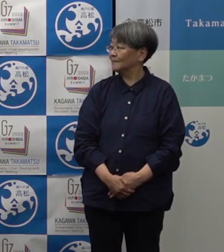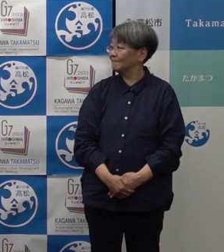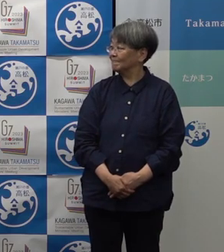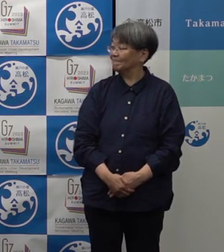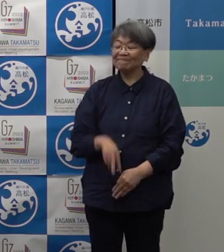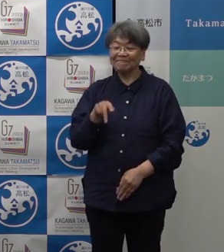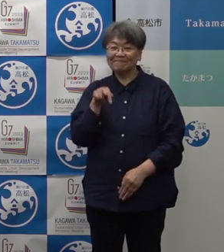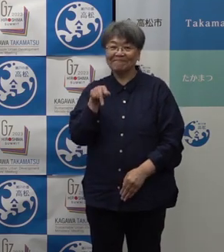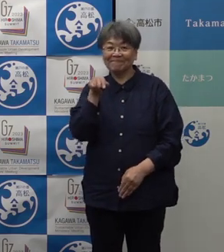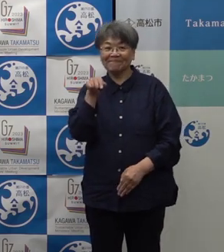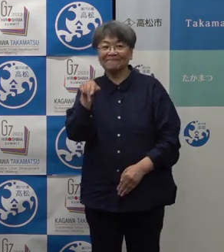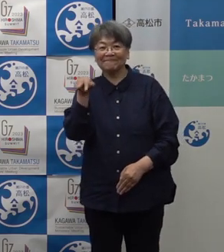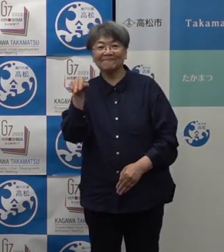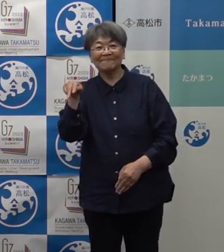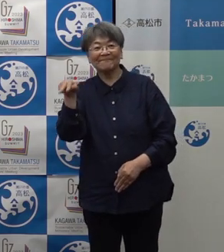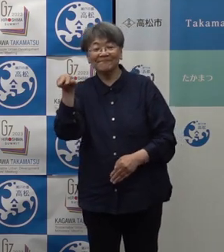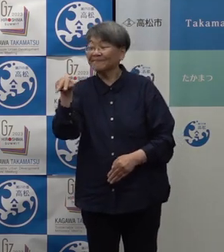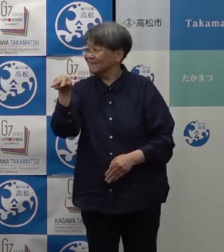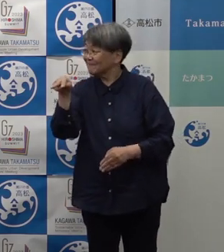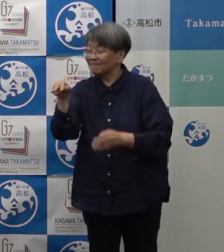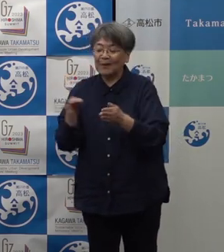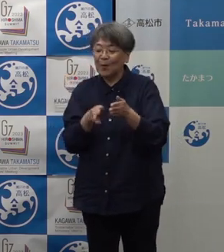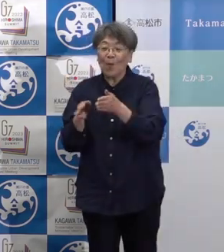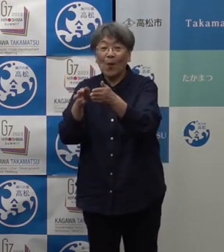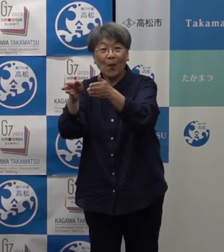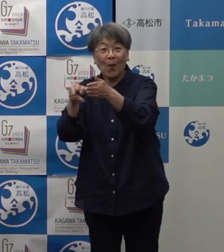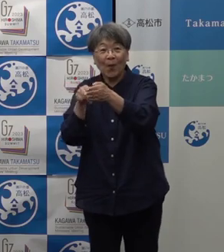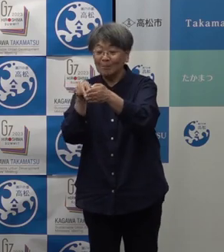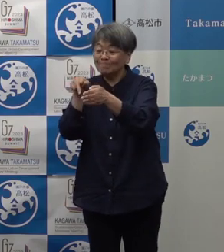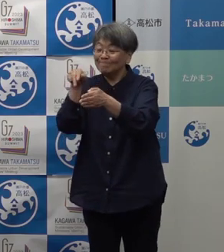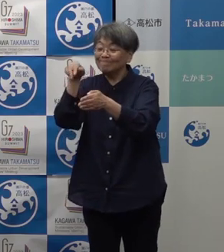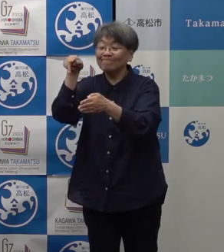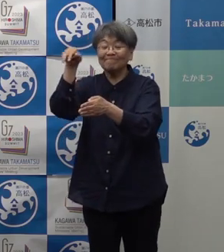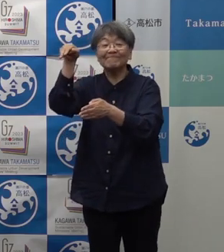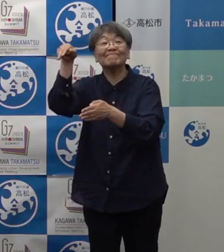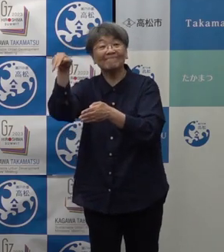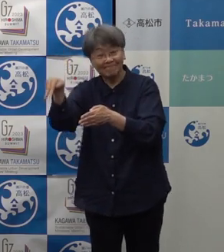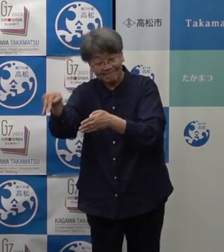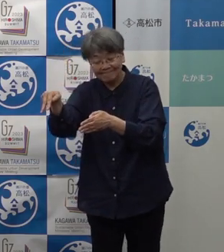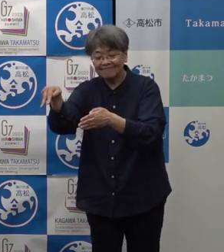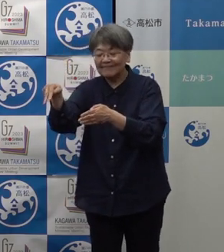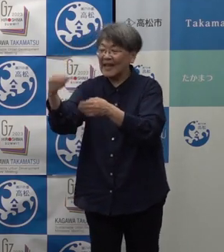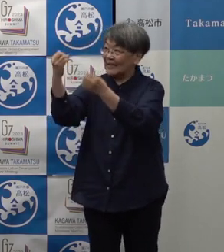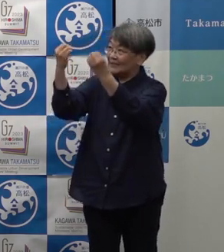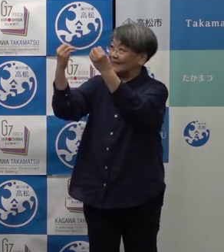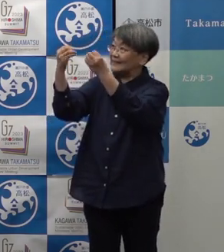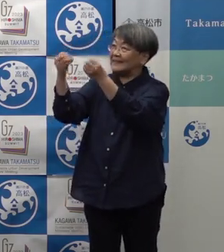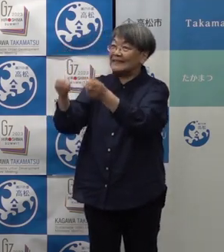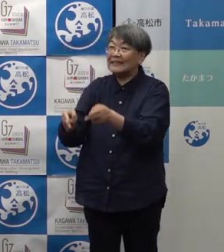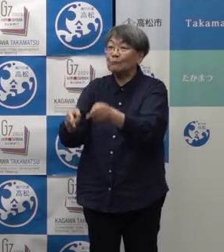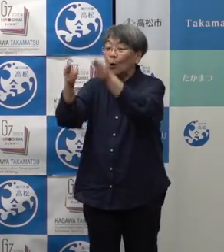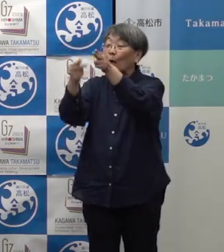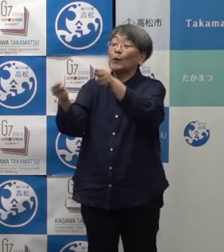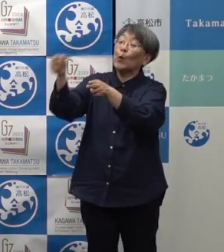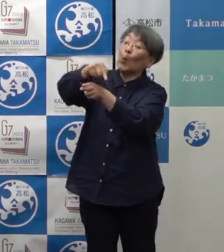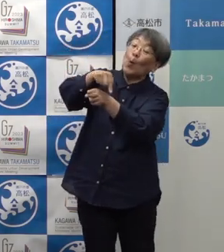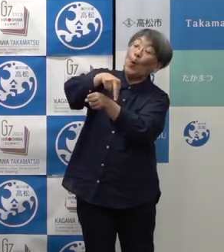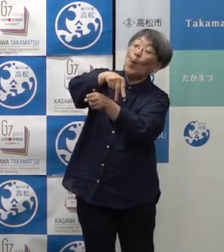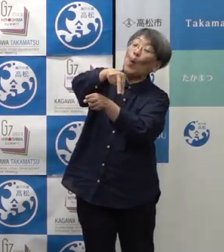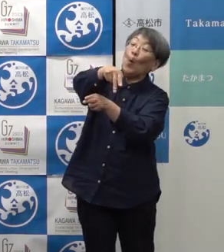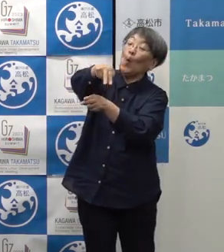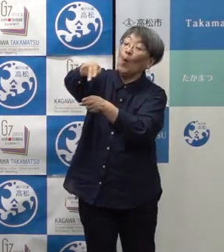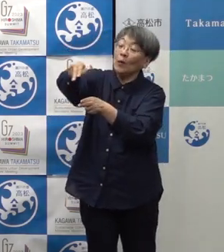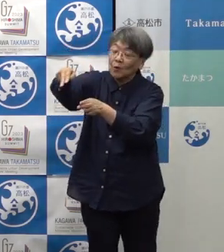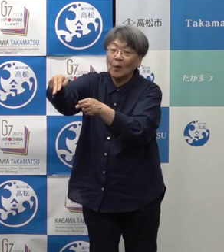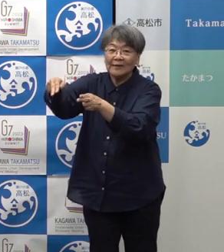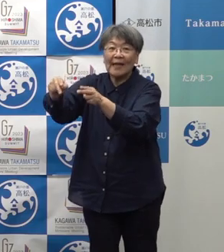それで駅前の前の道路を渡ってシンボルタワーの横を通って多目的